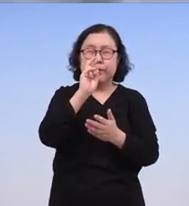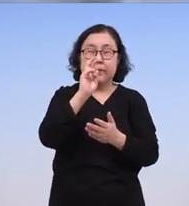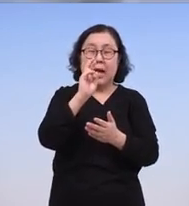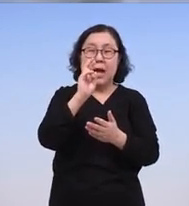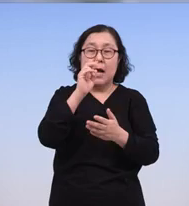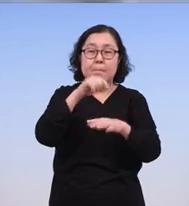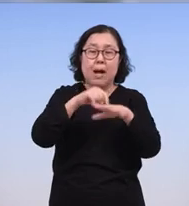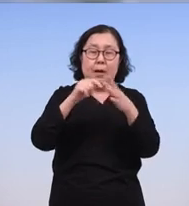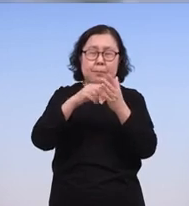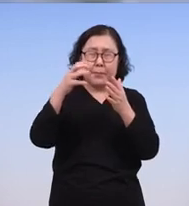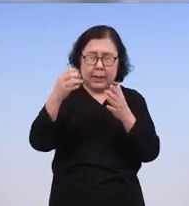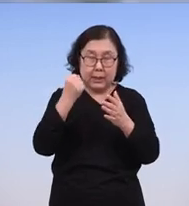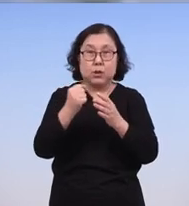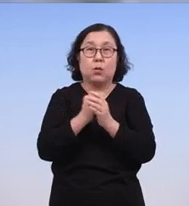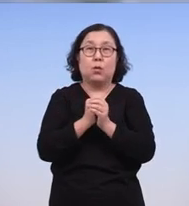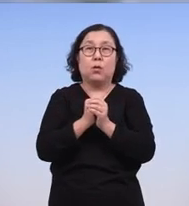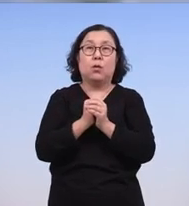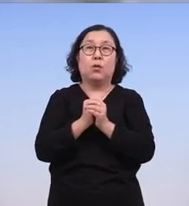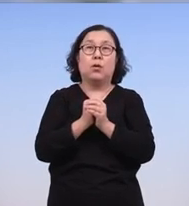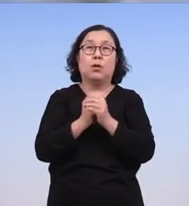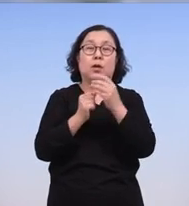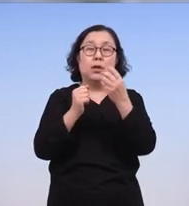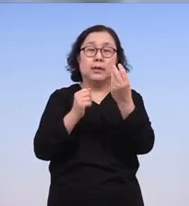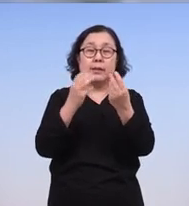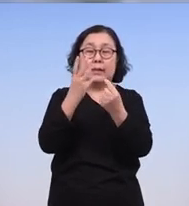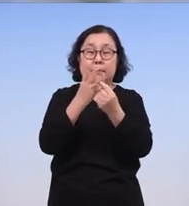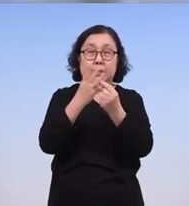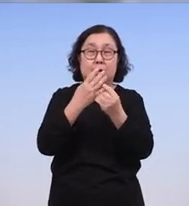가지고 눈물 골짜기 더듬으면서 나의 갈 길